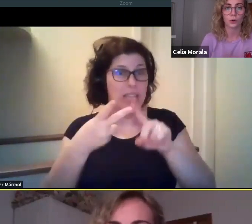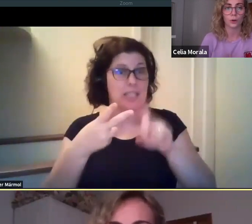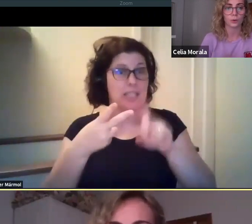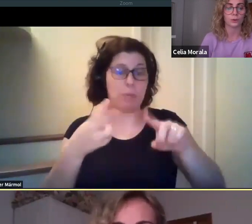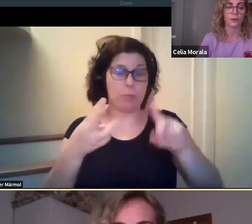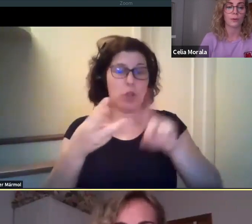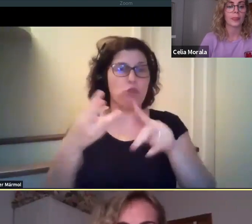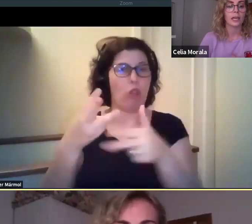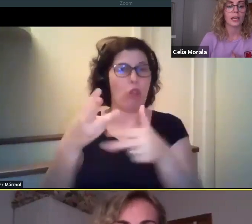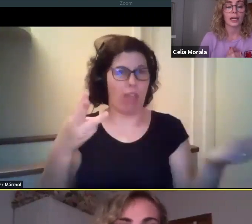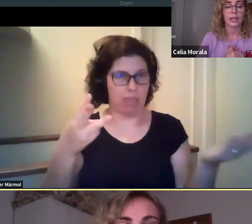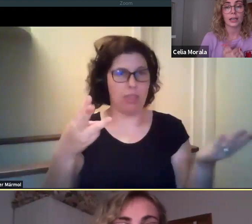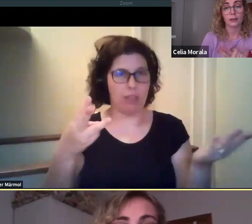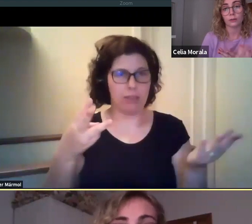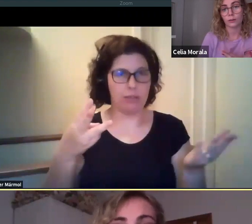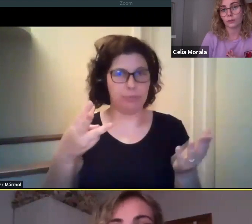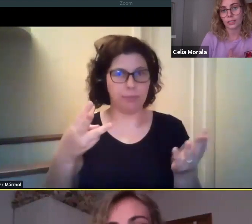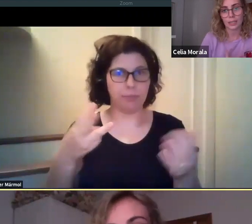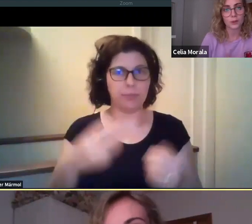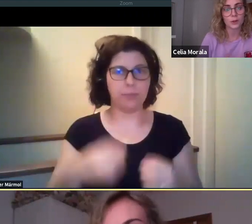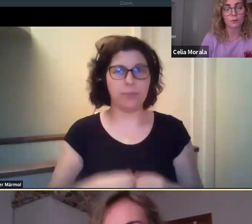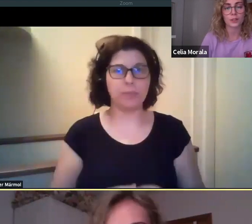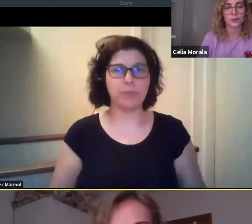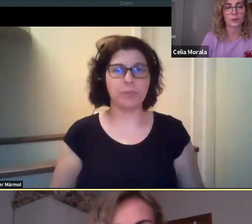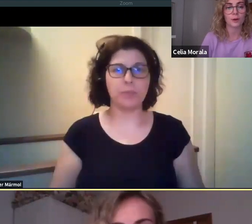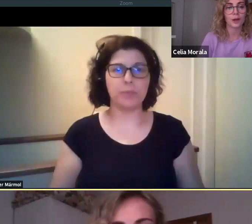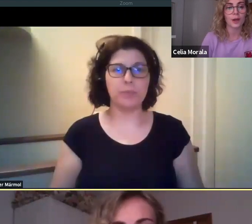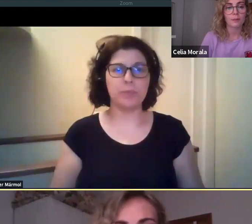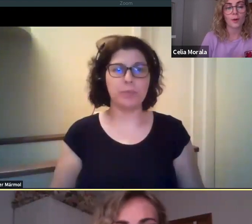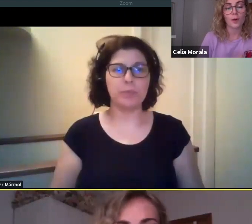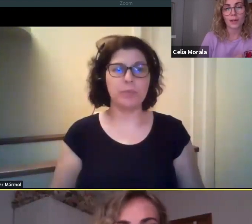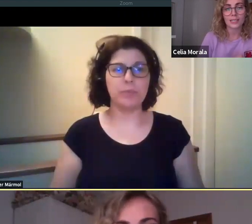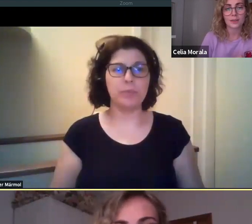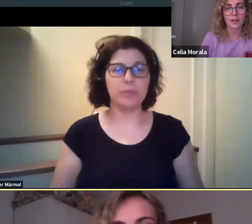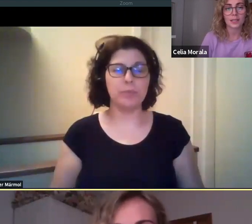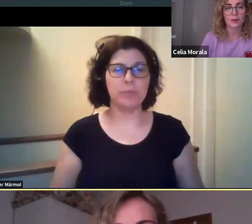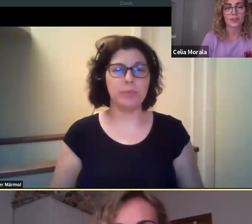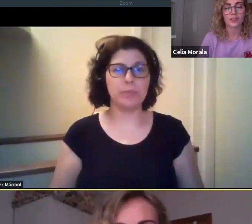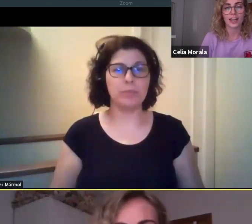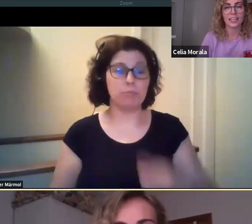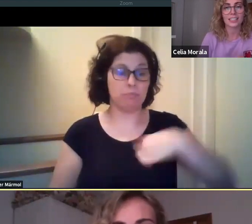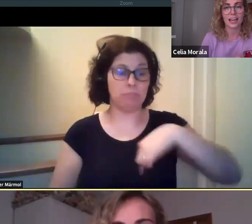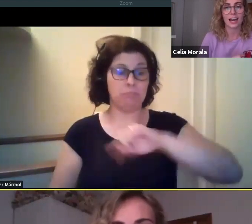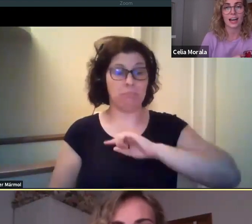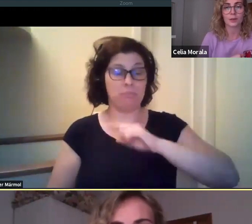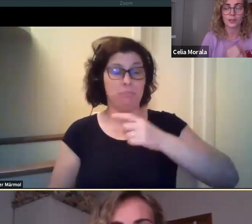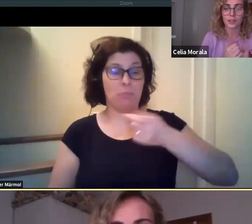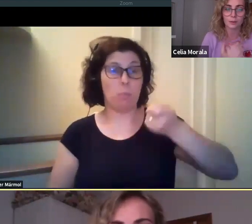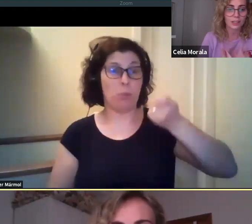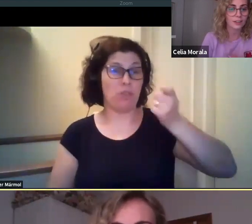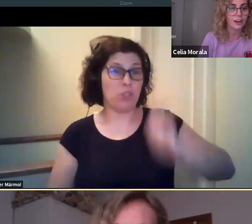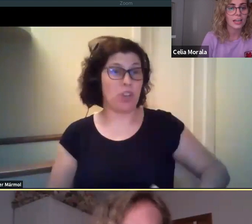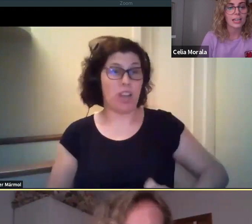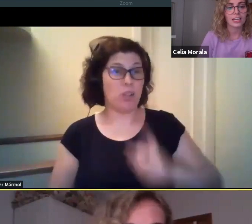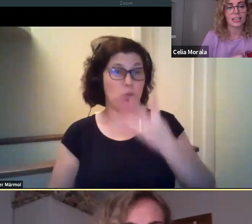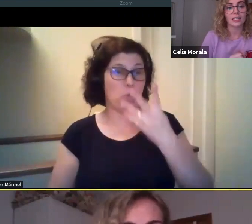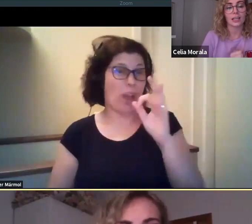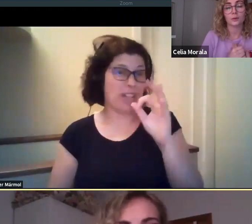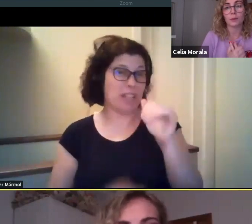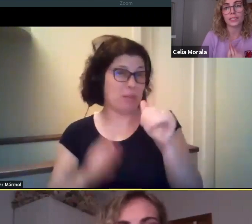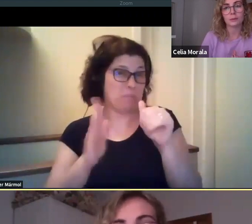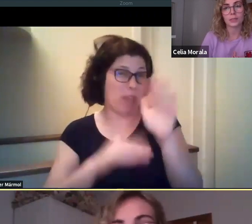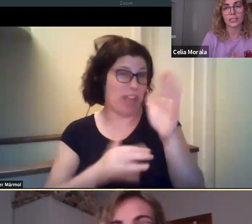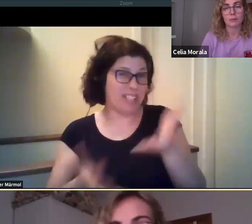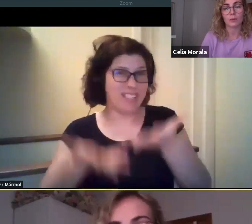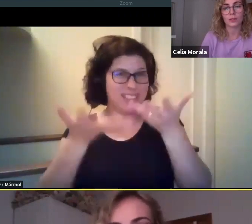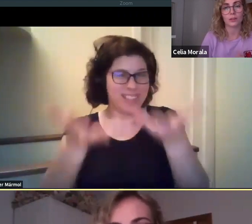su conjunto. Estamos compuestos por poco más de 40 profesionales a vuestro servicio, y